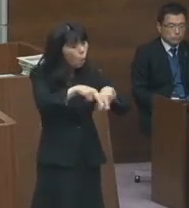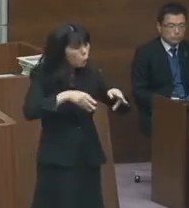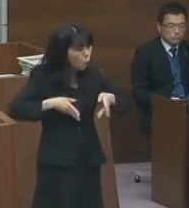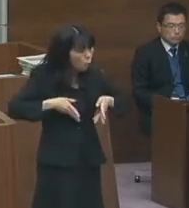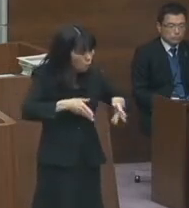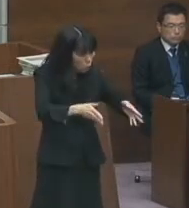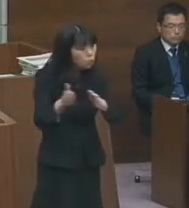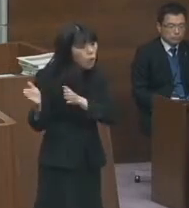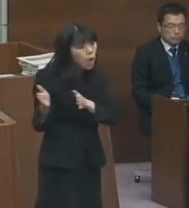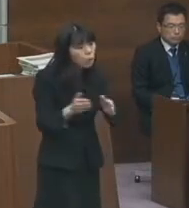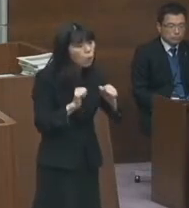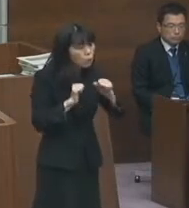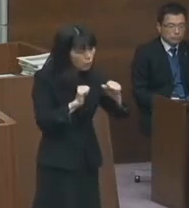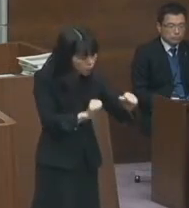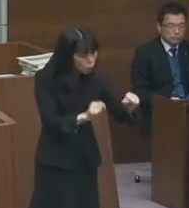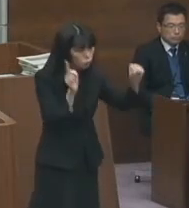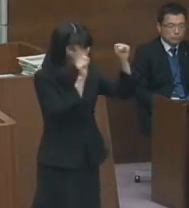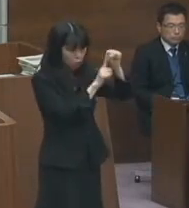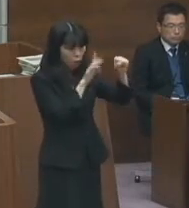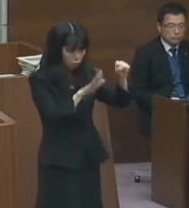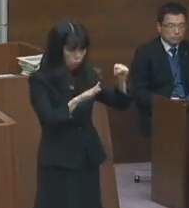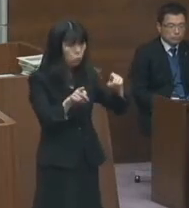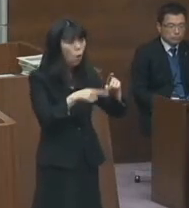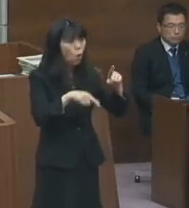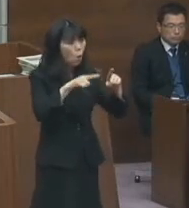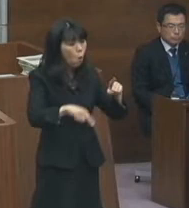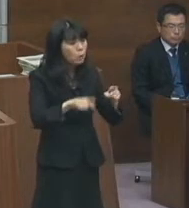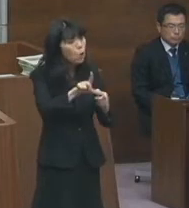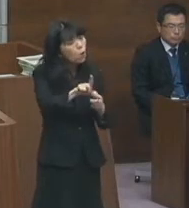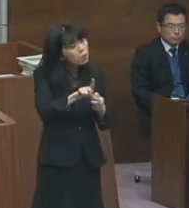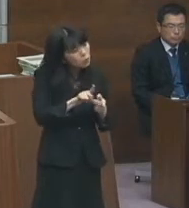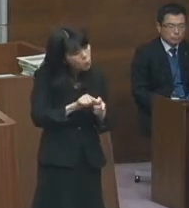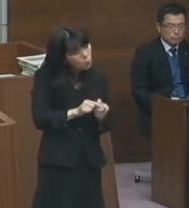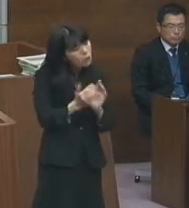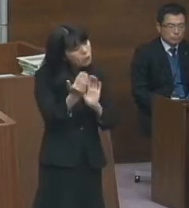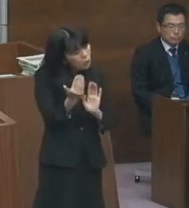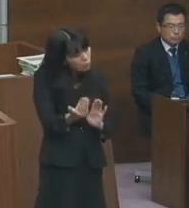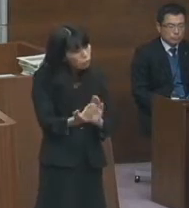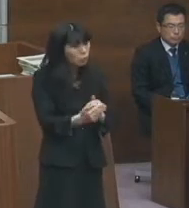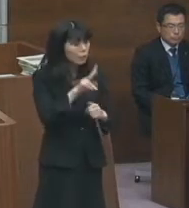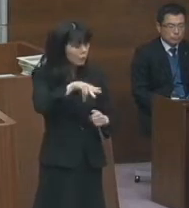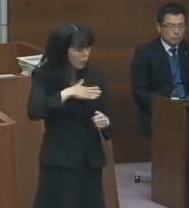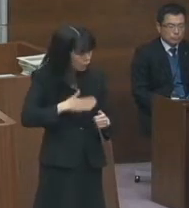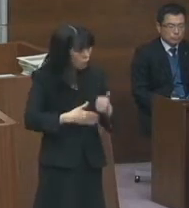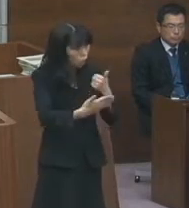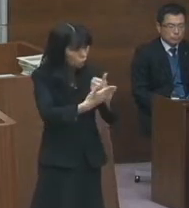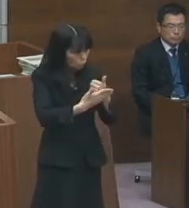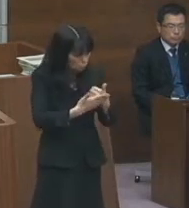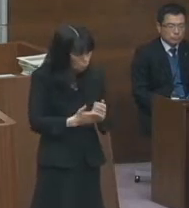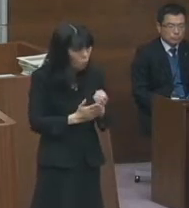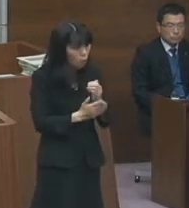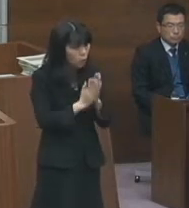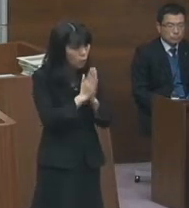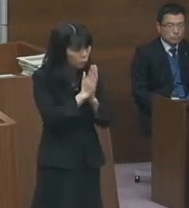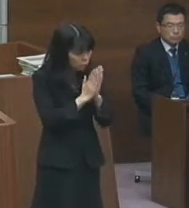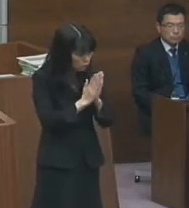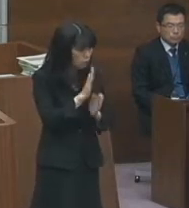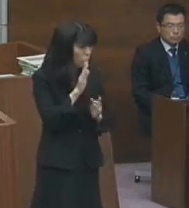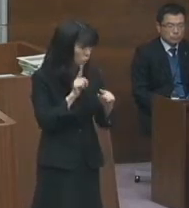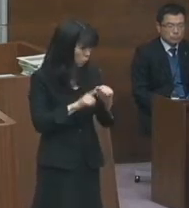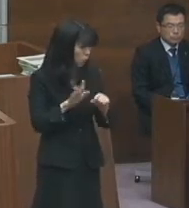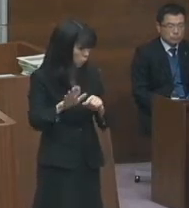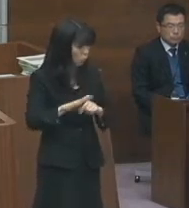行うものでありますので、公共利用に対するご理解とご協力をお願いしているところでございます